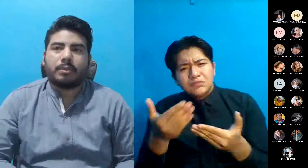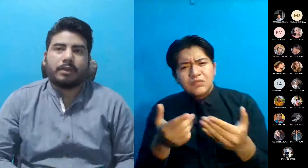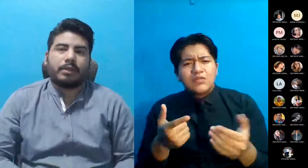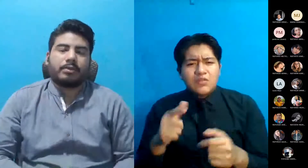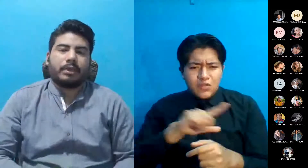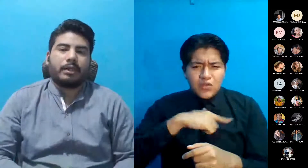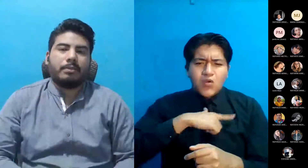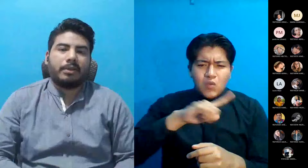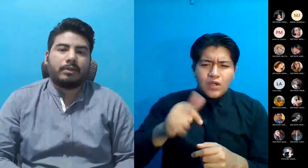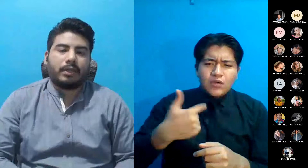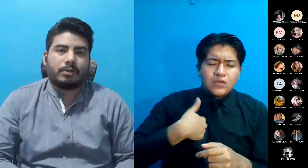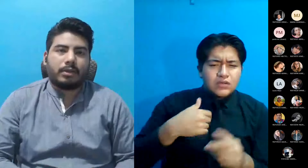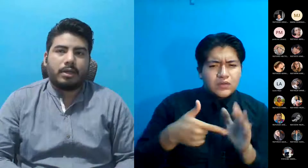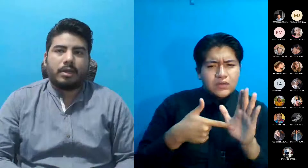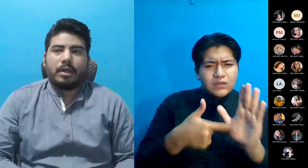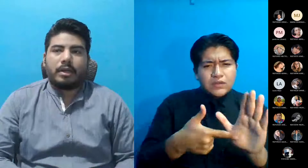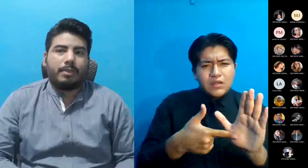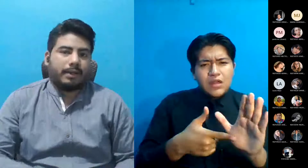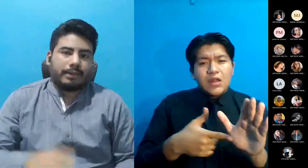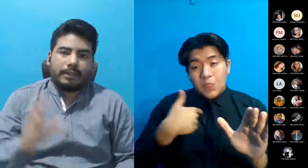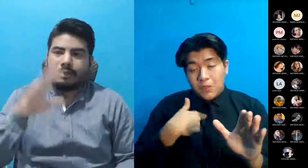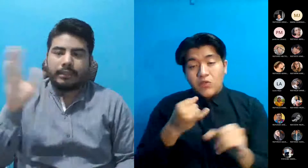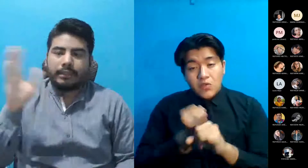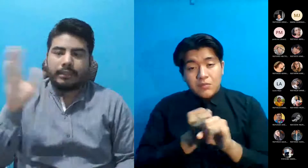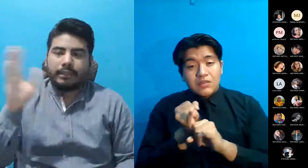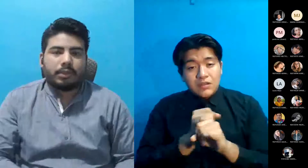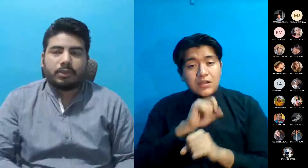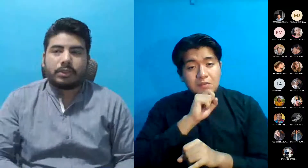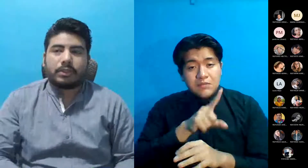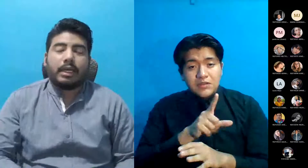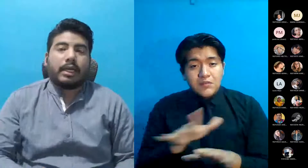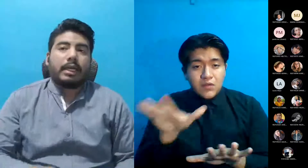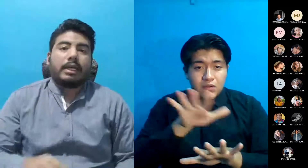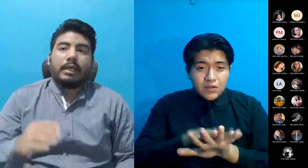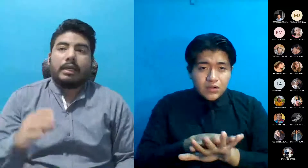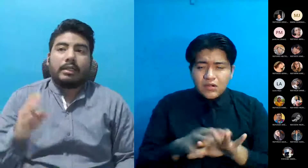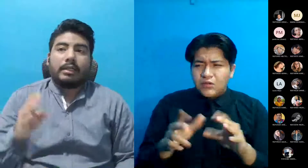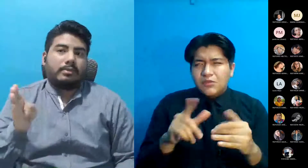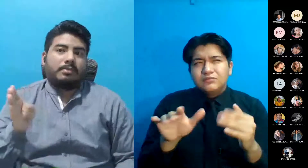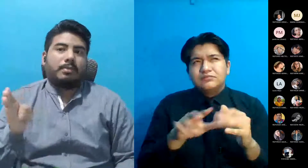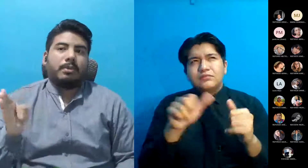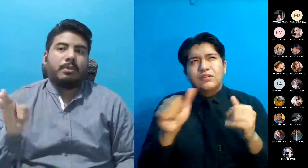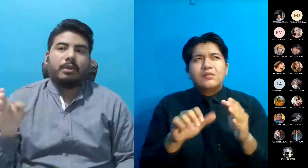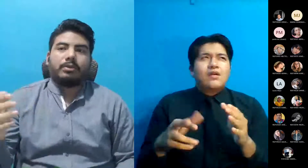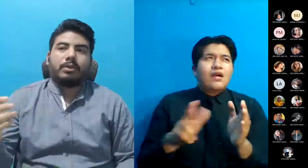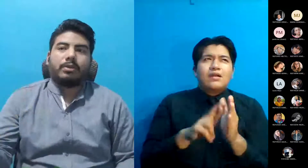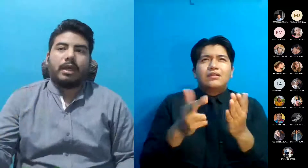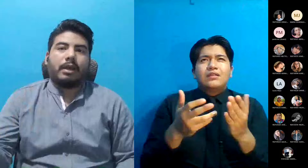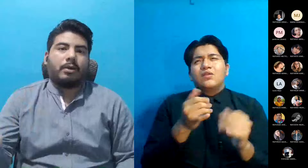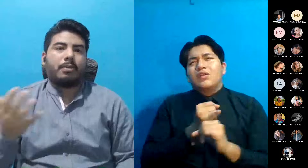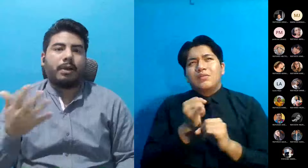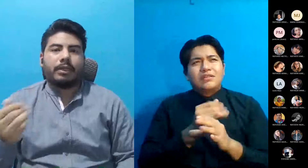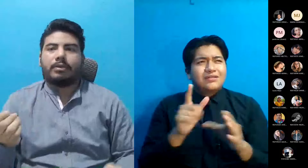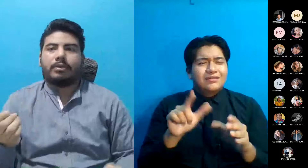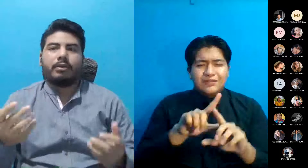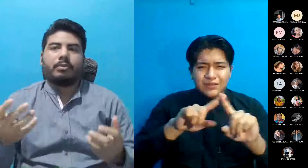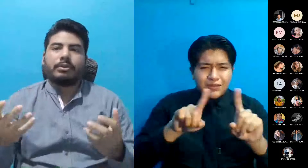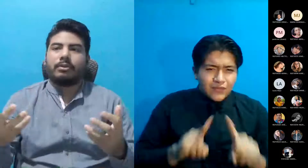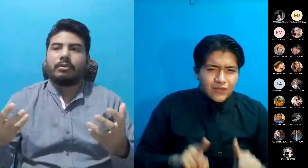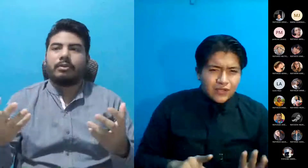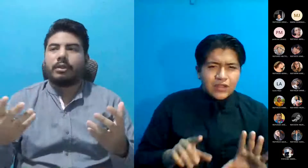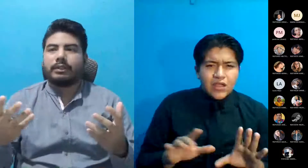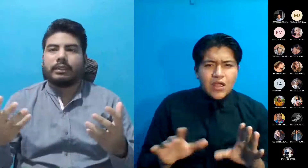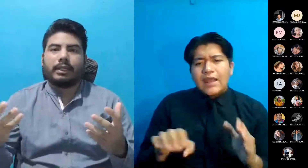que también es parte de su línea de investigación para tesis, artículos y otras cosas. Propiamente los sordos han compartido